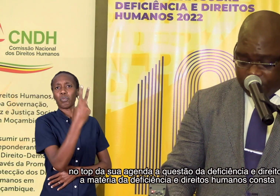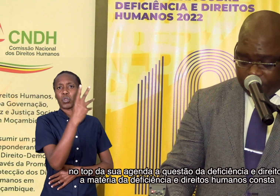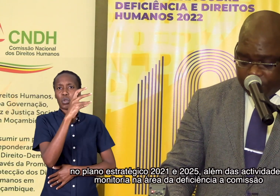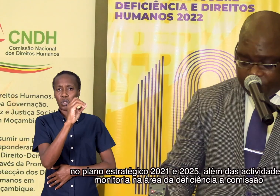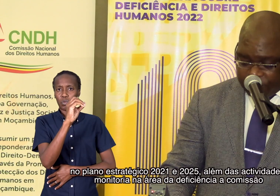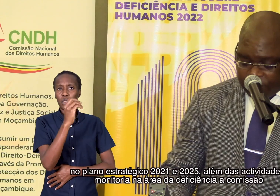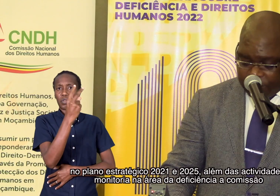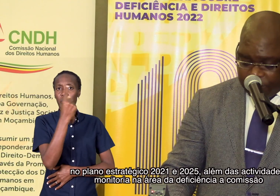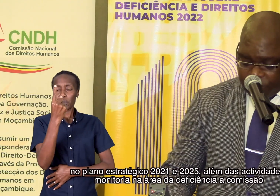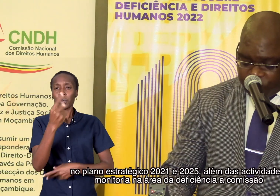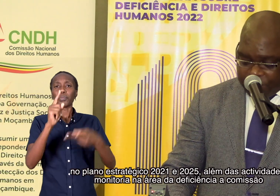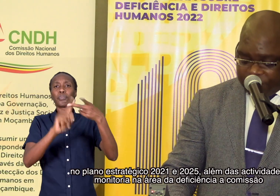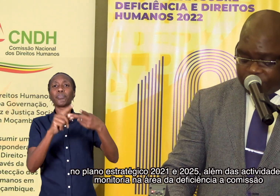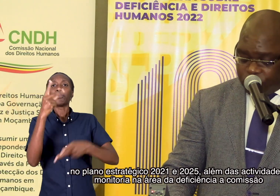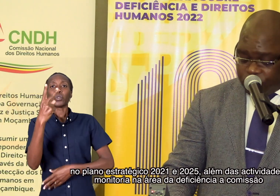estratégico